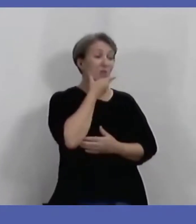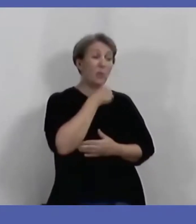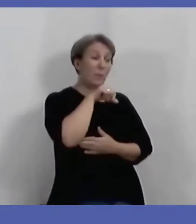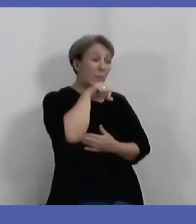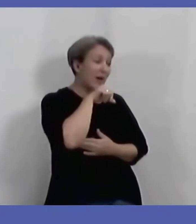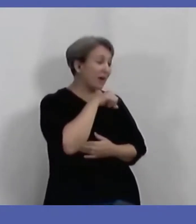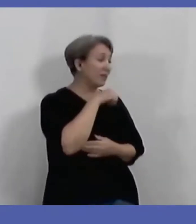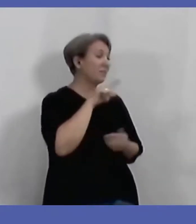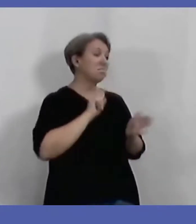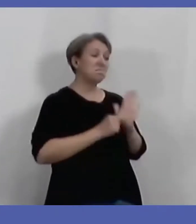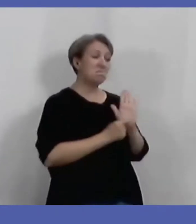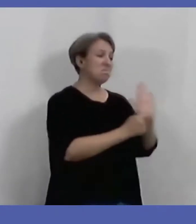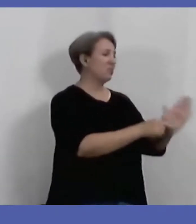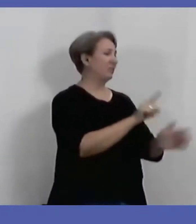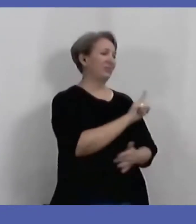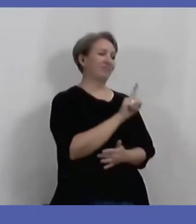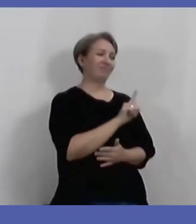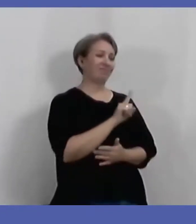pai